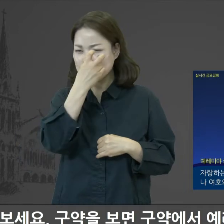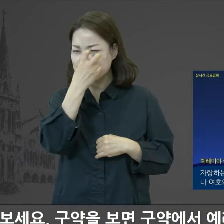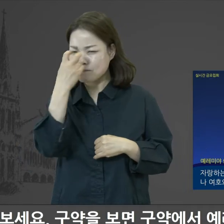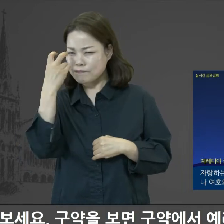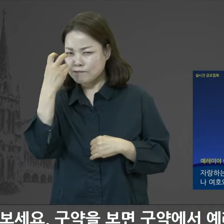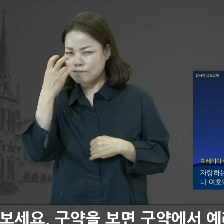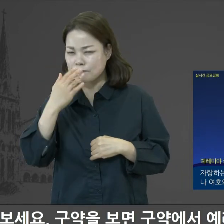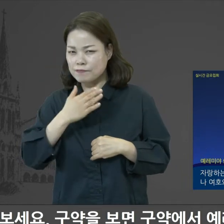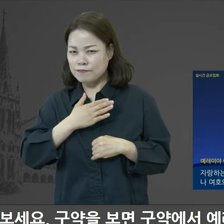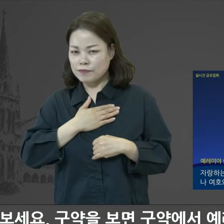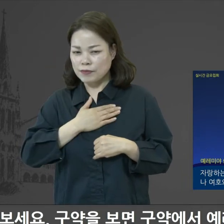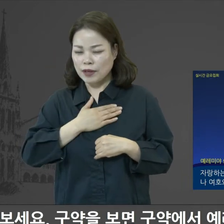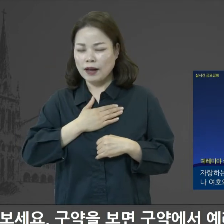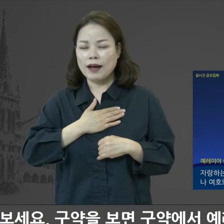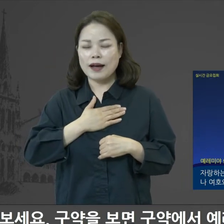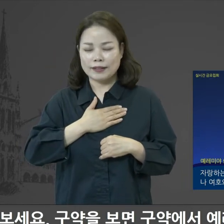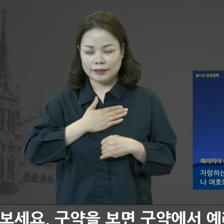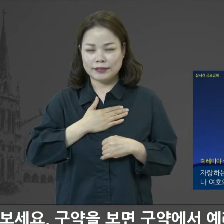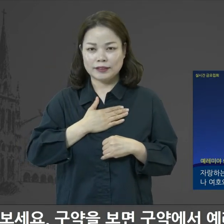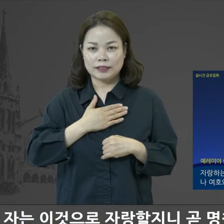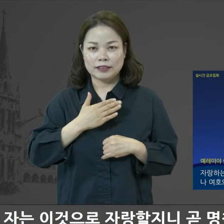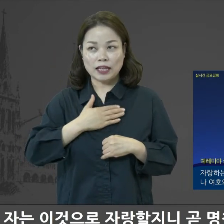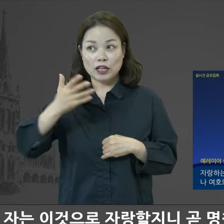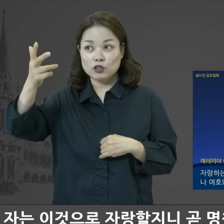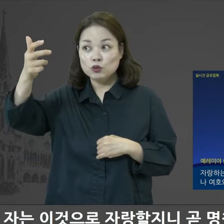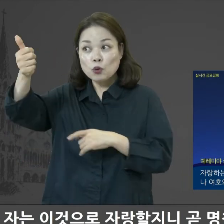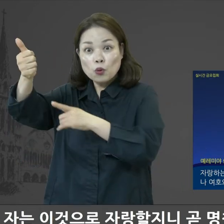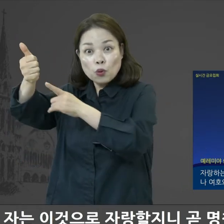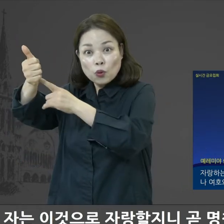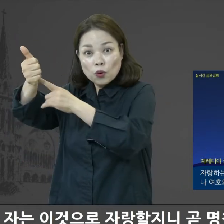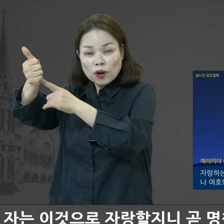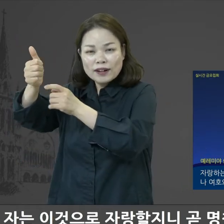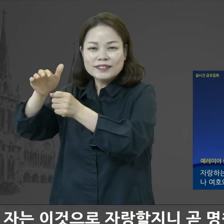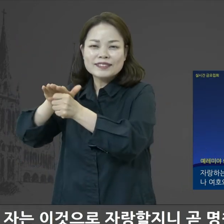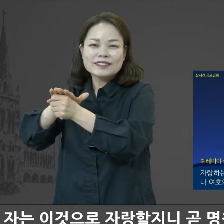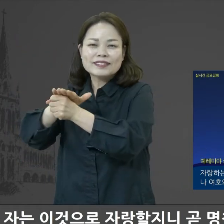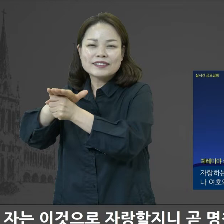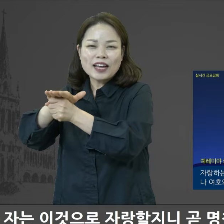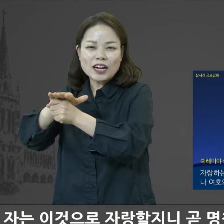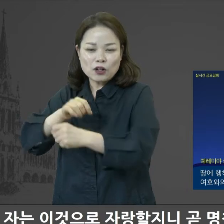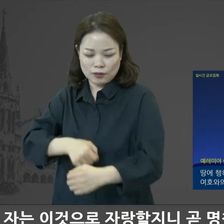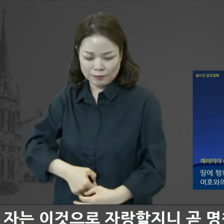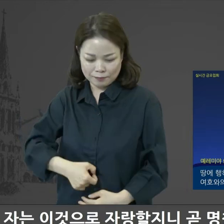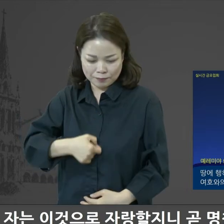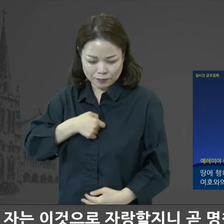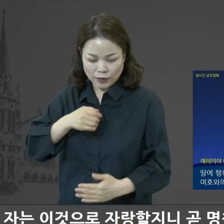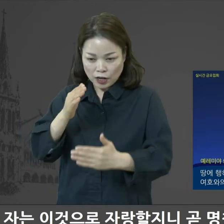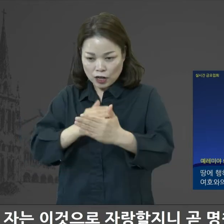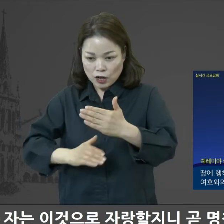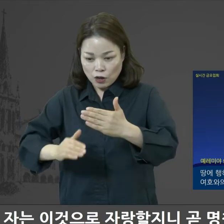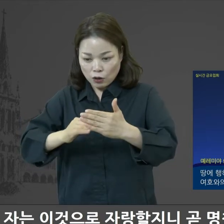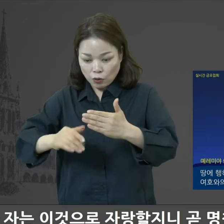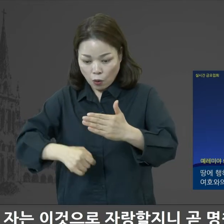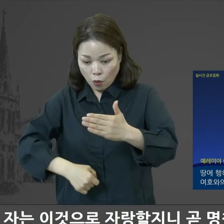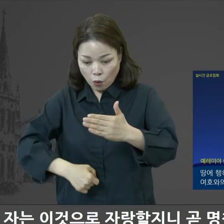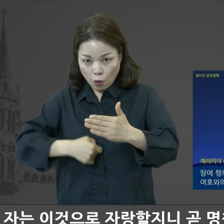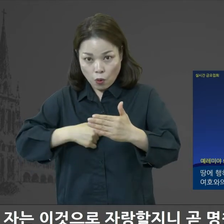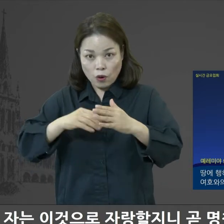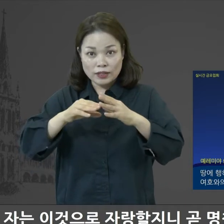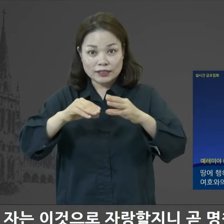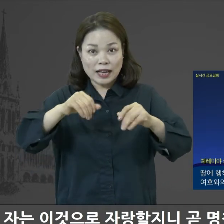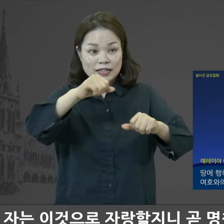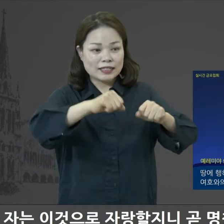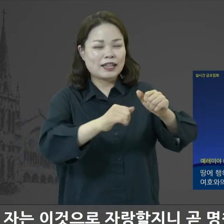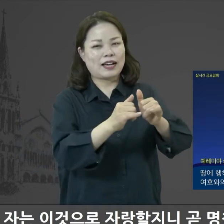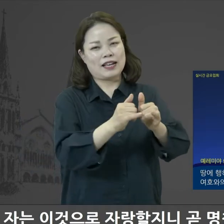명철하여 나를 아는 것과 나 여호와는 사랑과 정의와 공의를 땅에